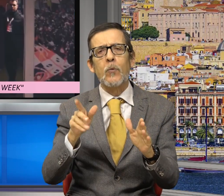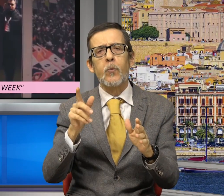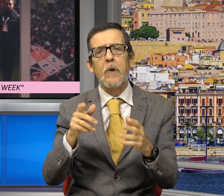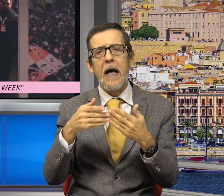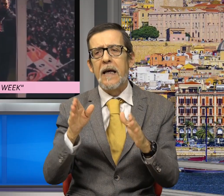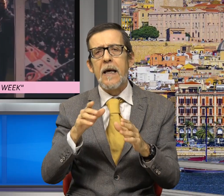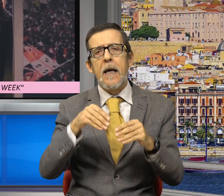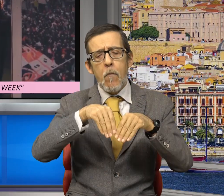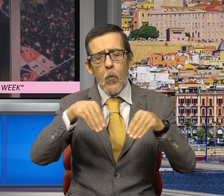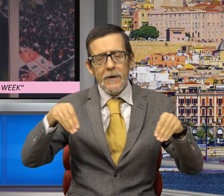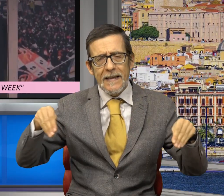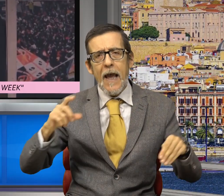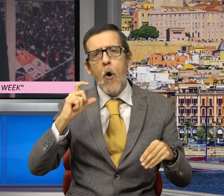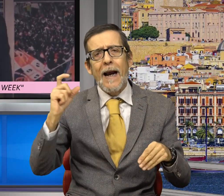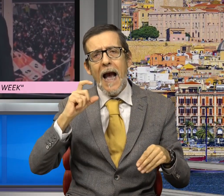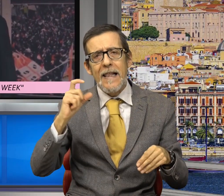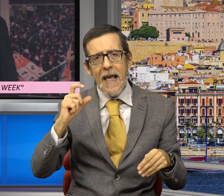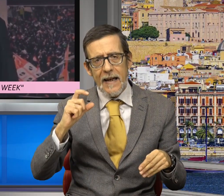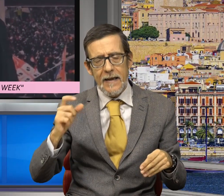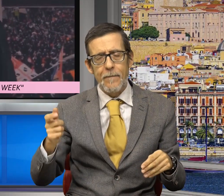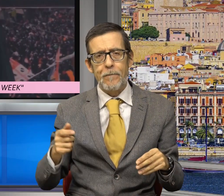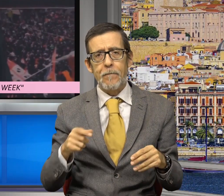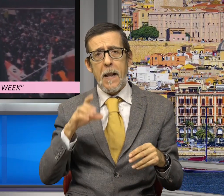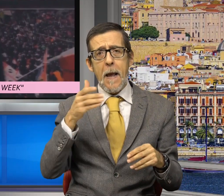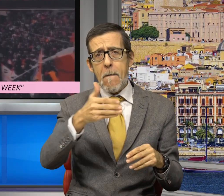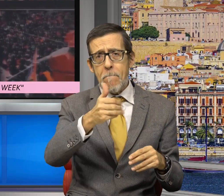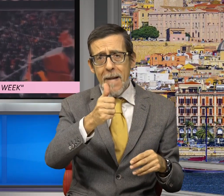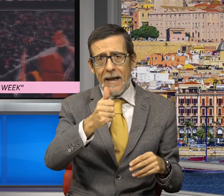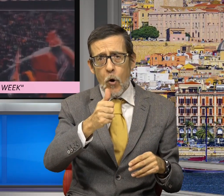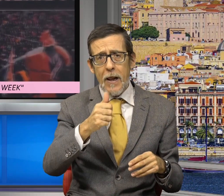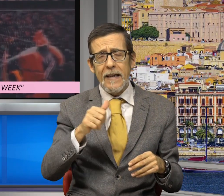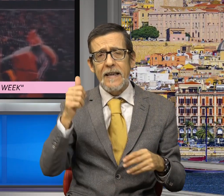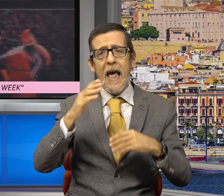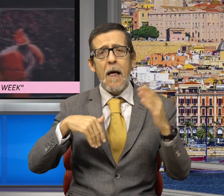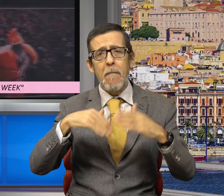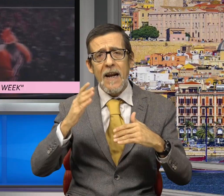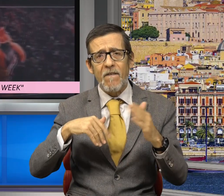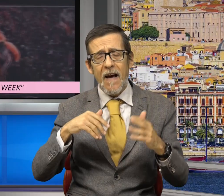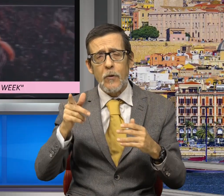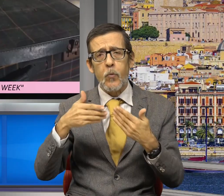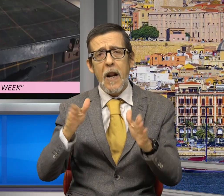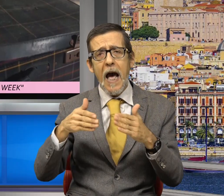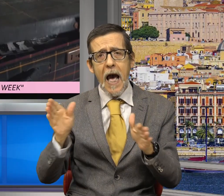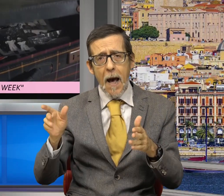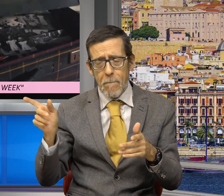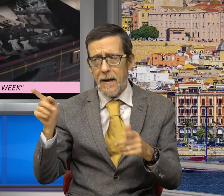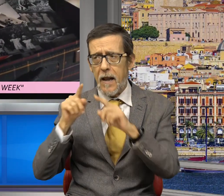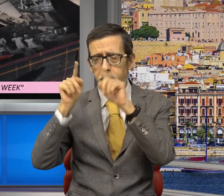Cagliari all'Unipoldomus. Mercoledì a San Manifattura apre la corte tra i 20 District Soccer, mostre ed